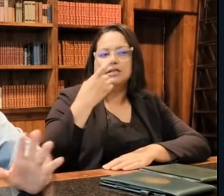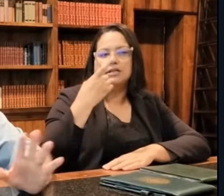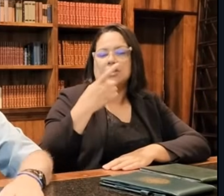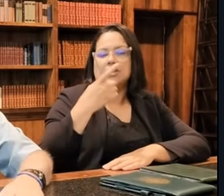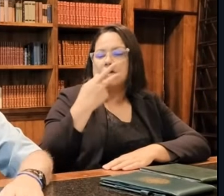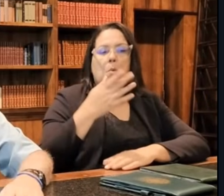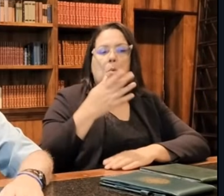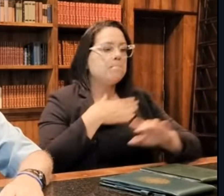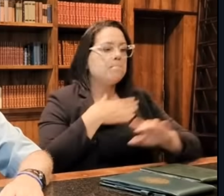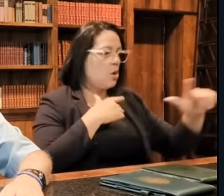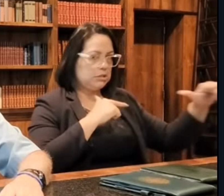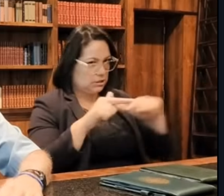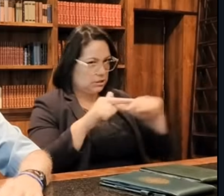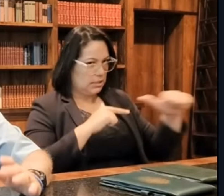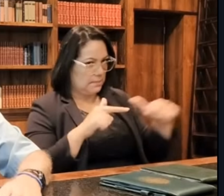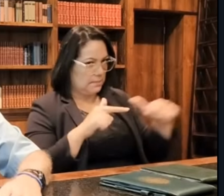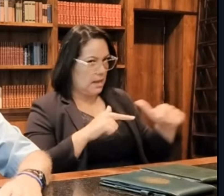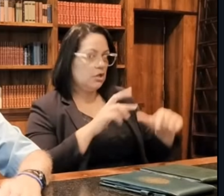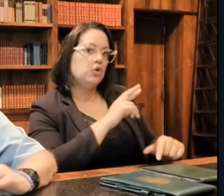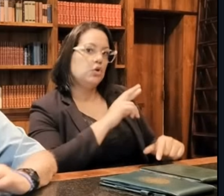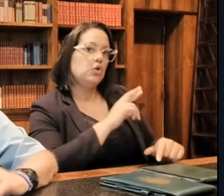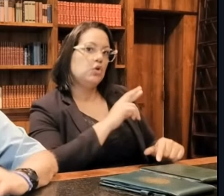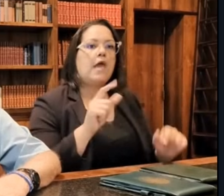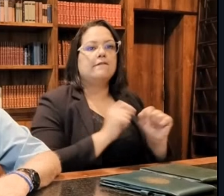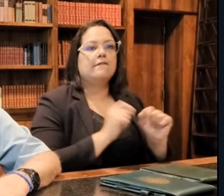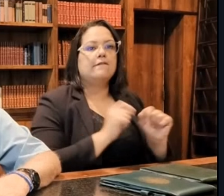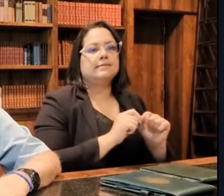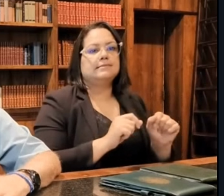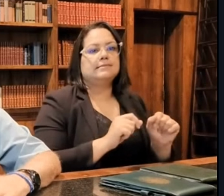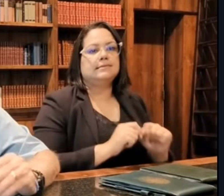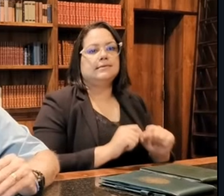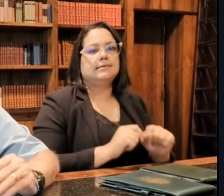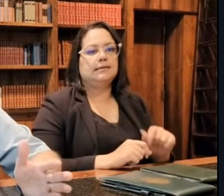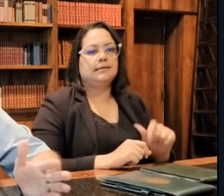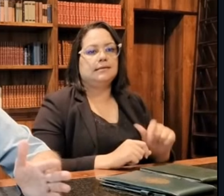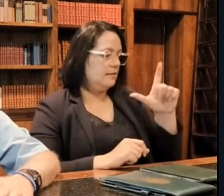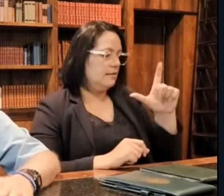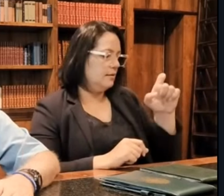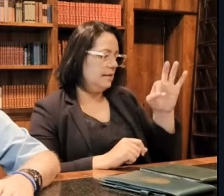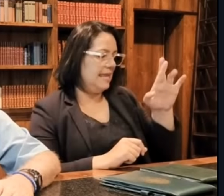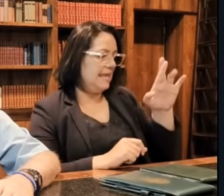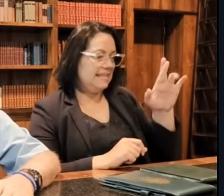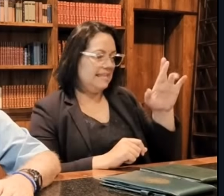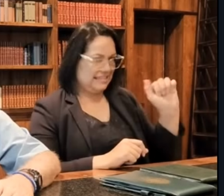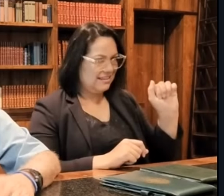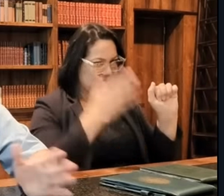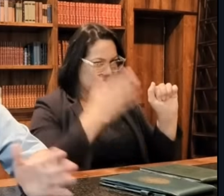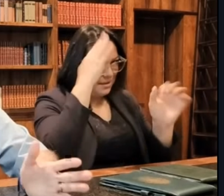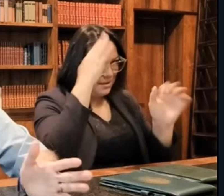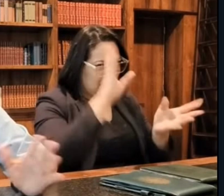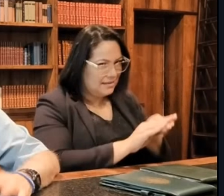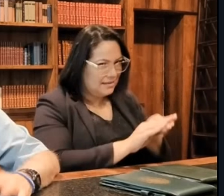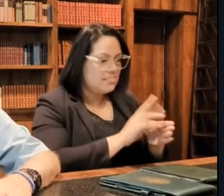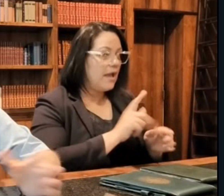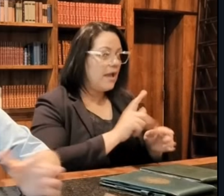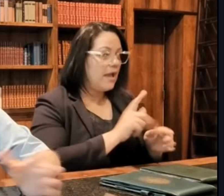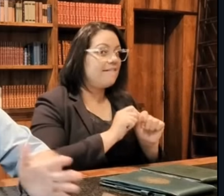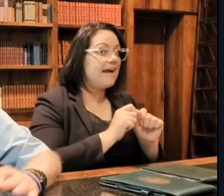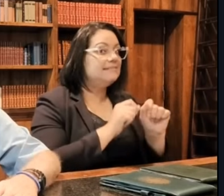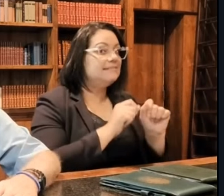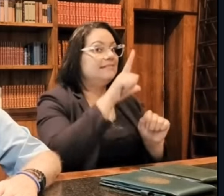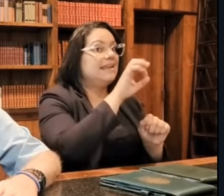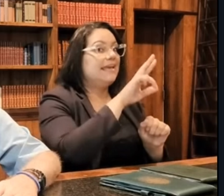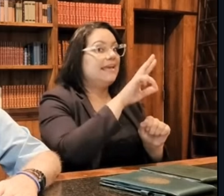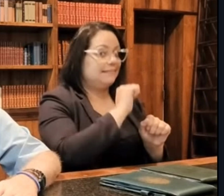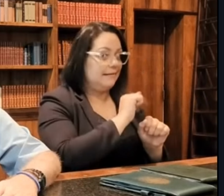batalha. E vou deixar aqui um versículo abençoado para você, que você, com certeza, já conhece. Que está